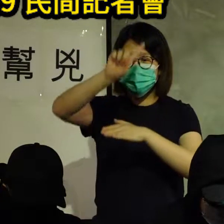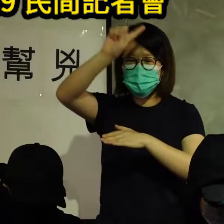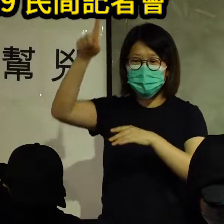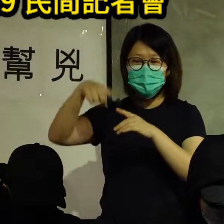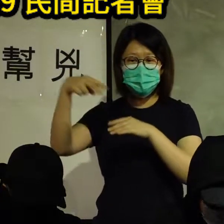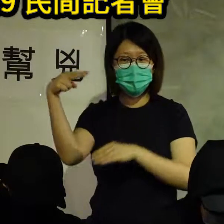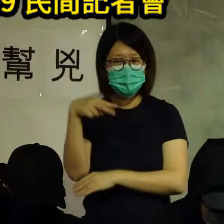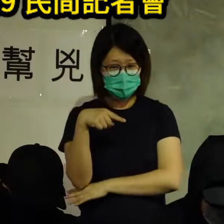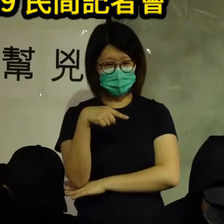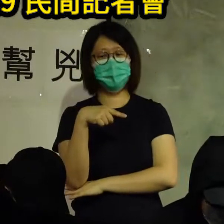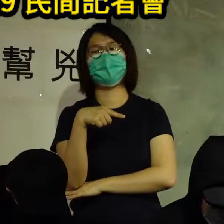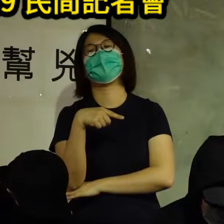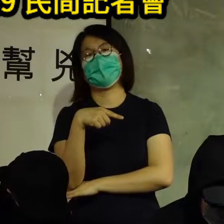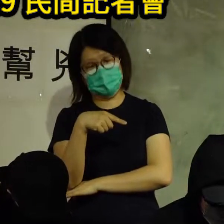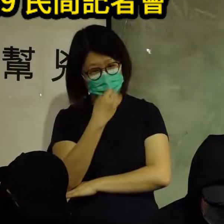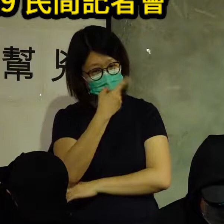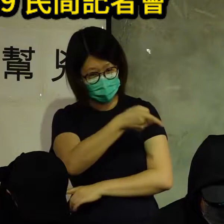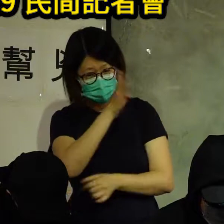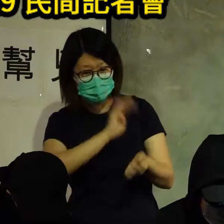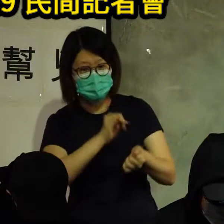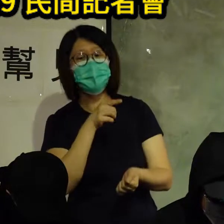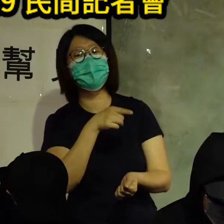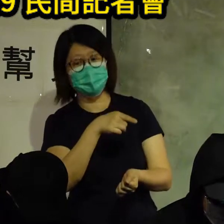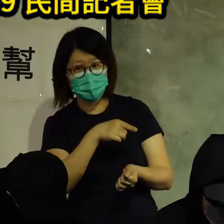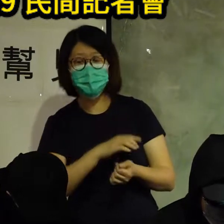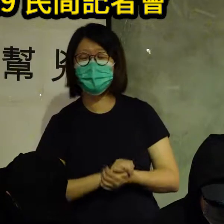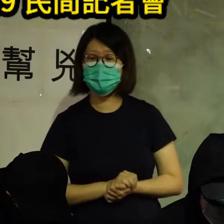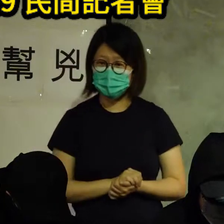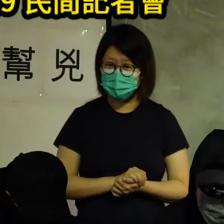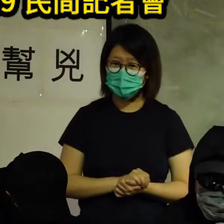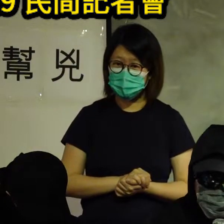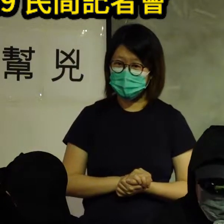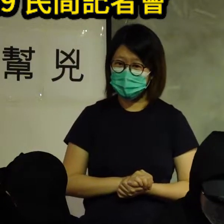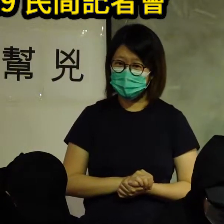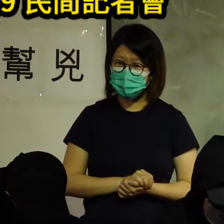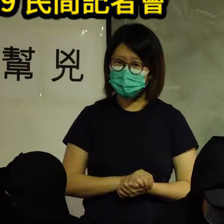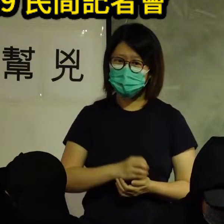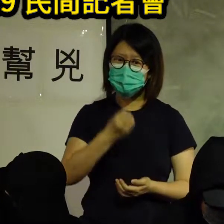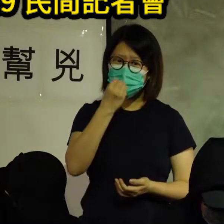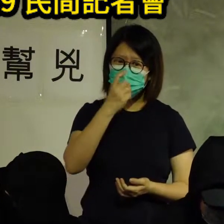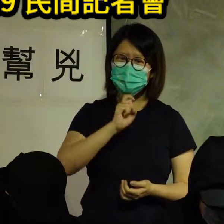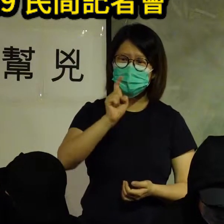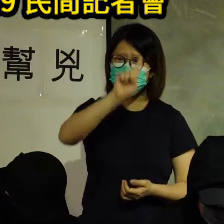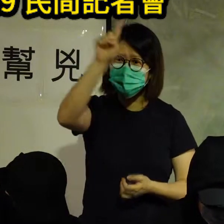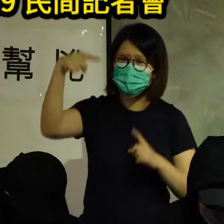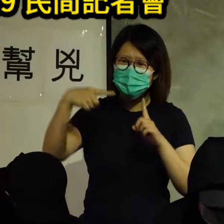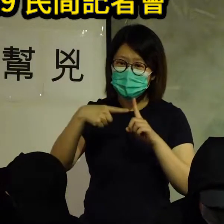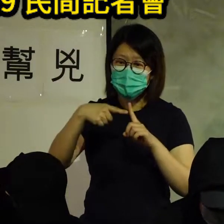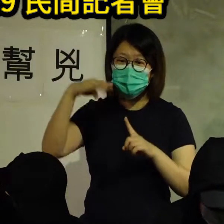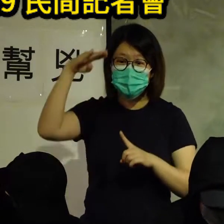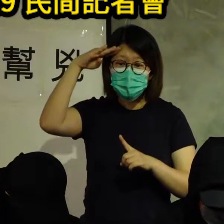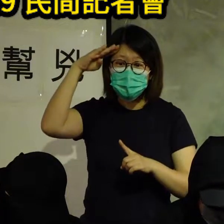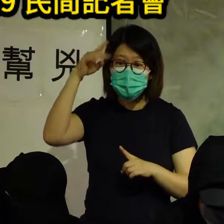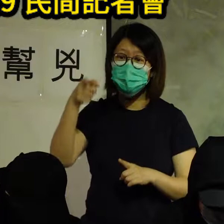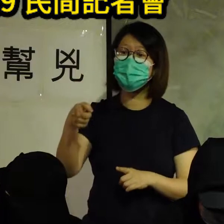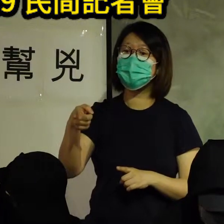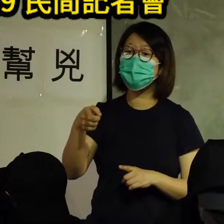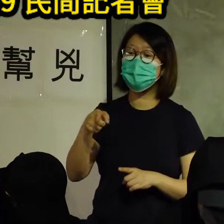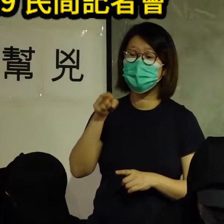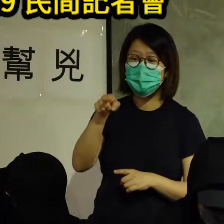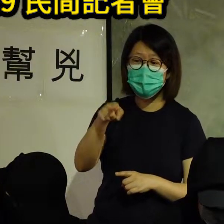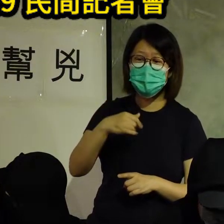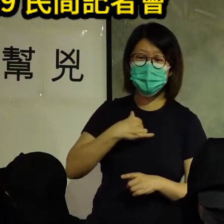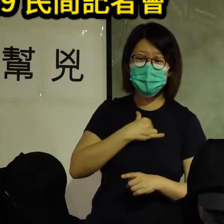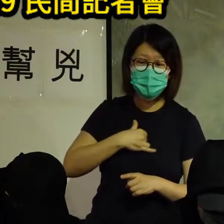如果你被懷疑作所謂恐怖分子或持有指名目的作